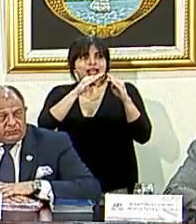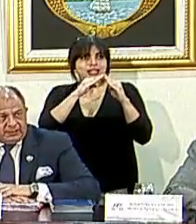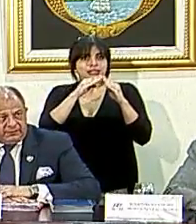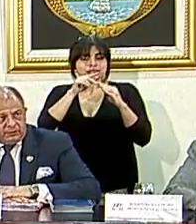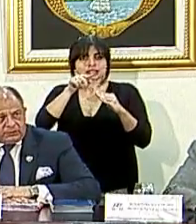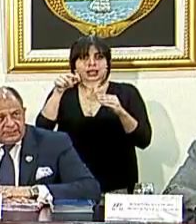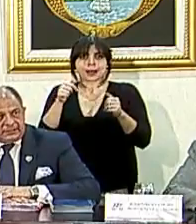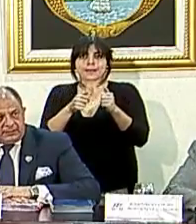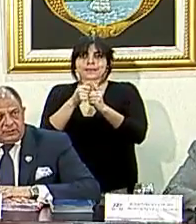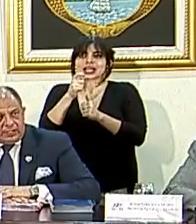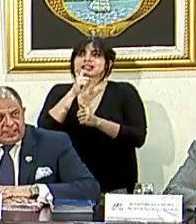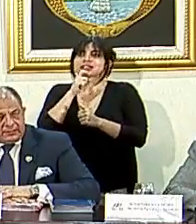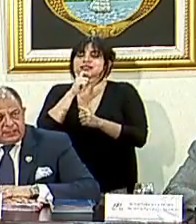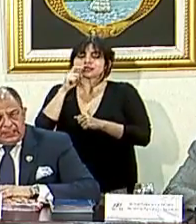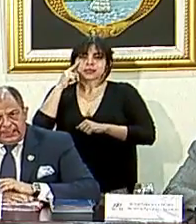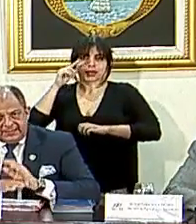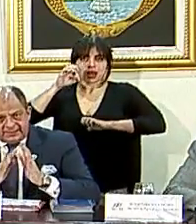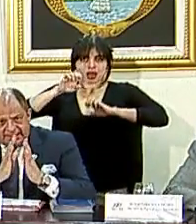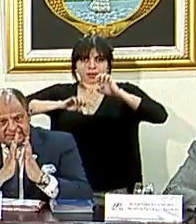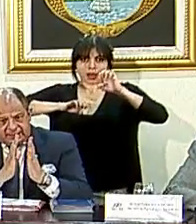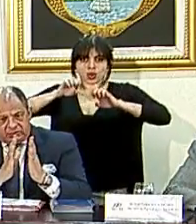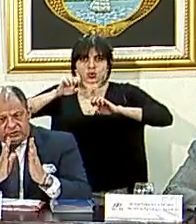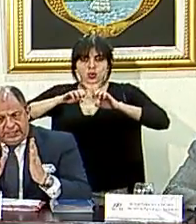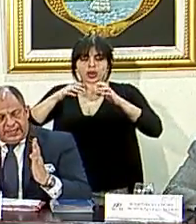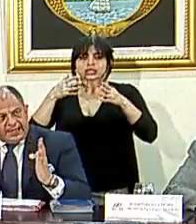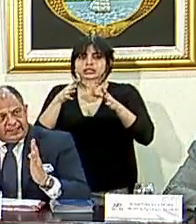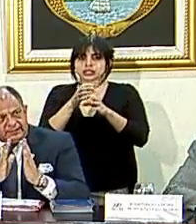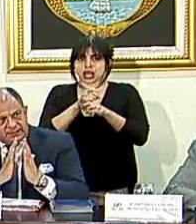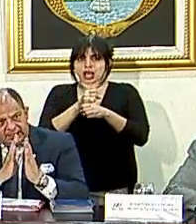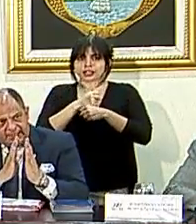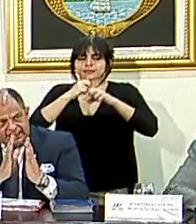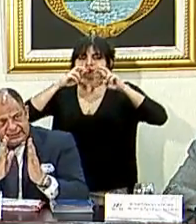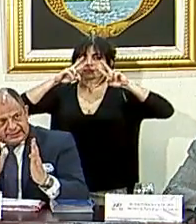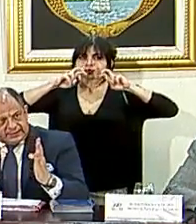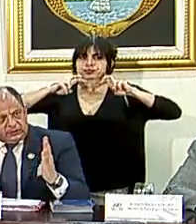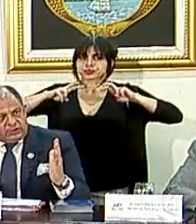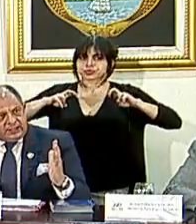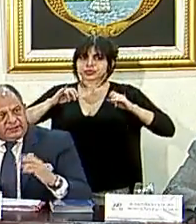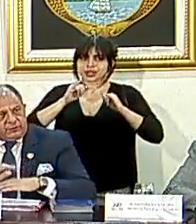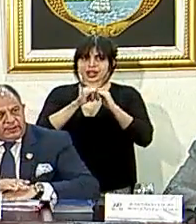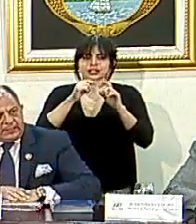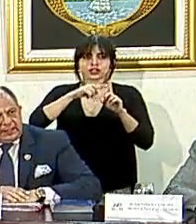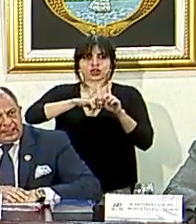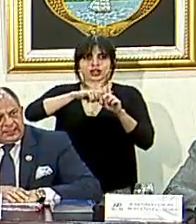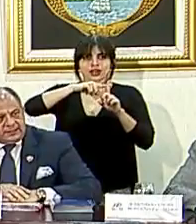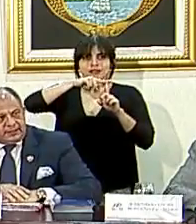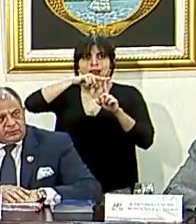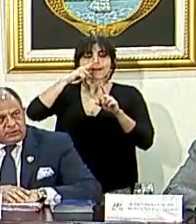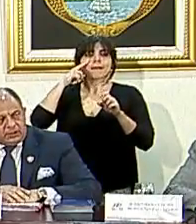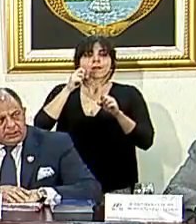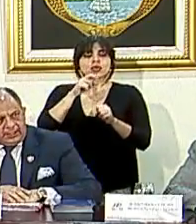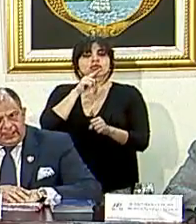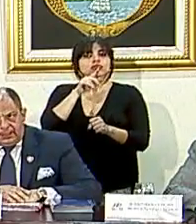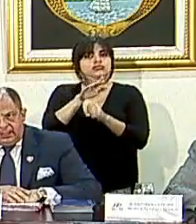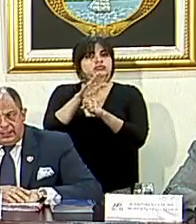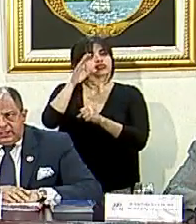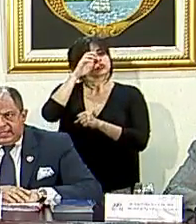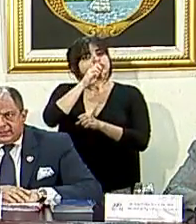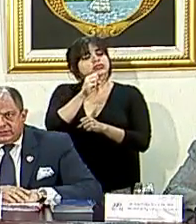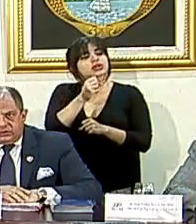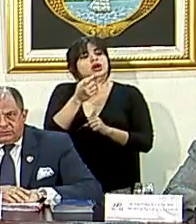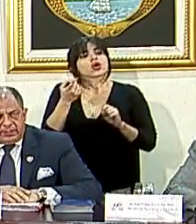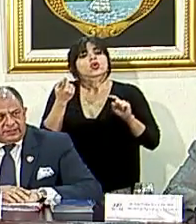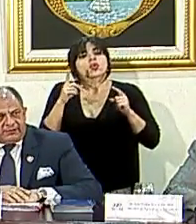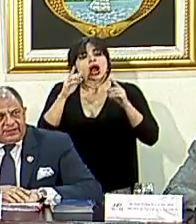han tenido más dificultad de ser valoradas. Y se está haciendo el análisis en esas categorías de forma tal que garanticemos que